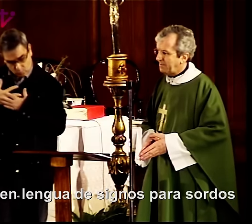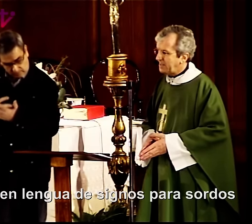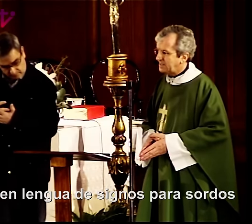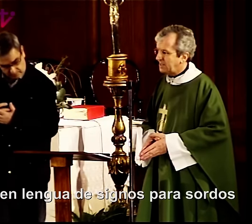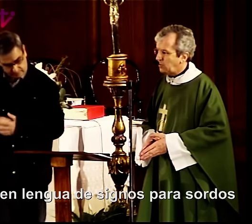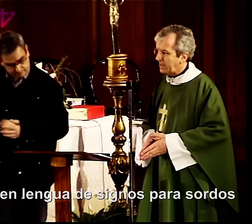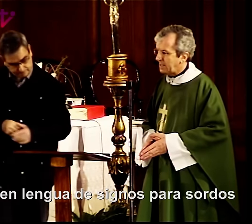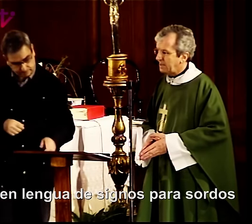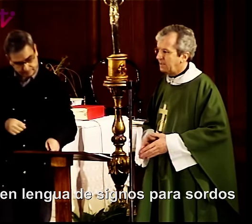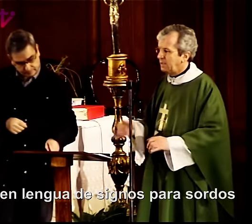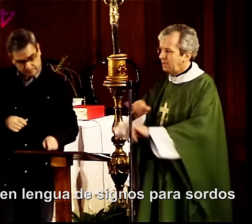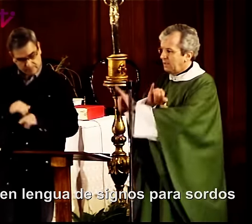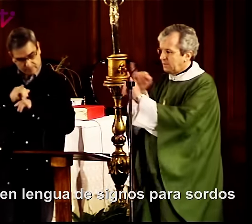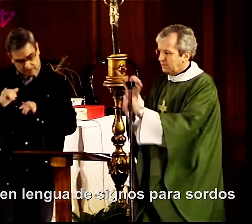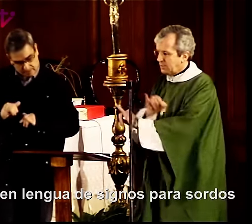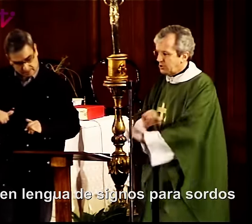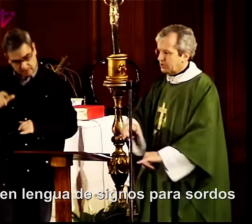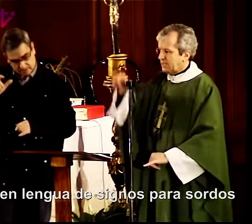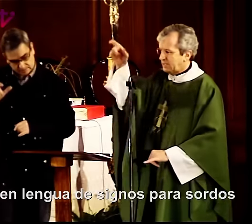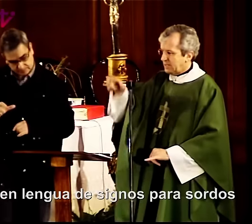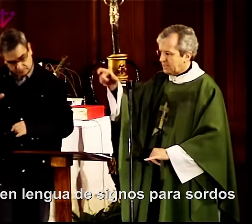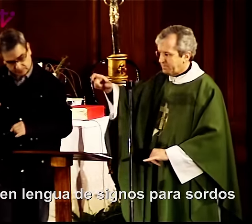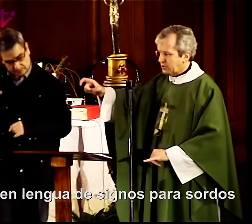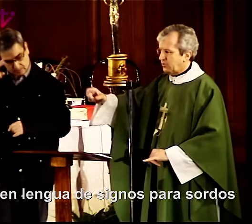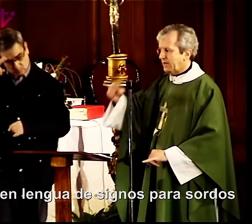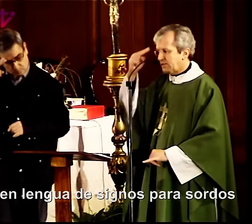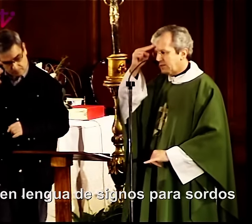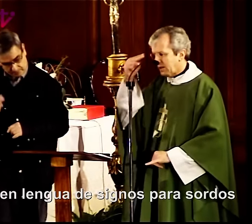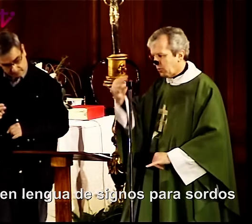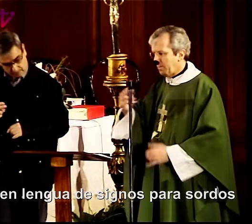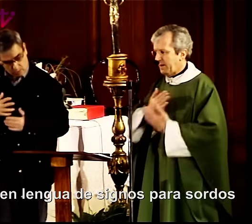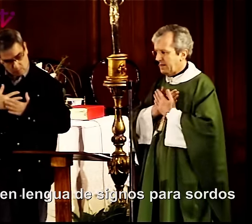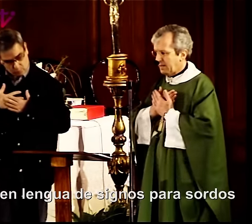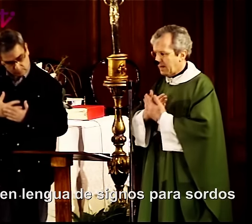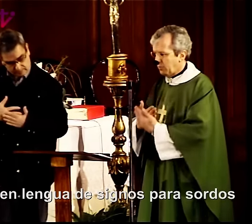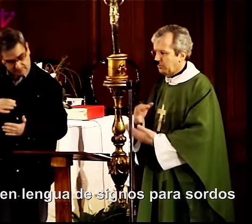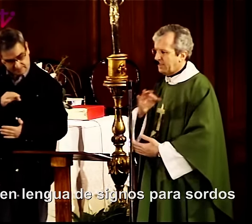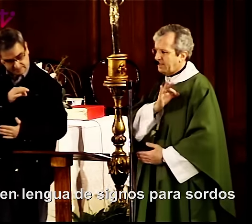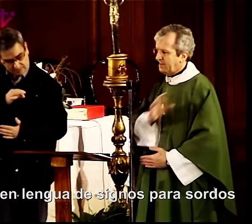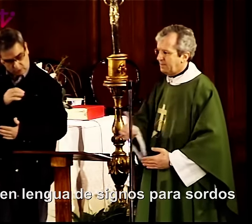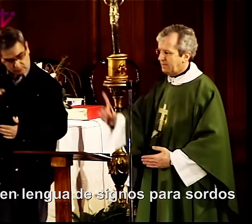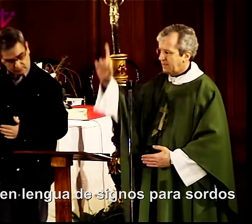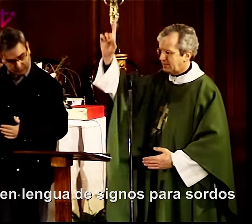maravillas de tu ley. Dichosas las personas que cumplen la voluntad del